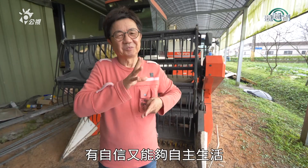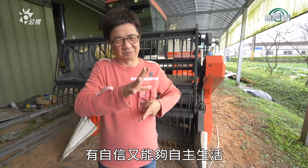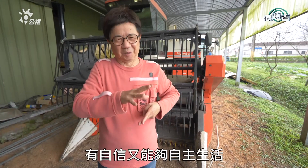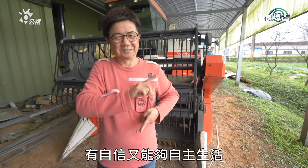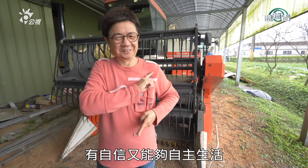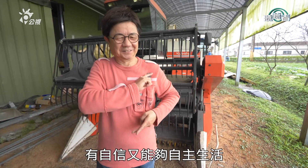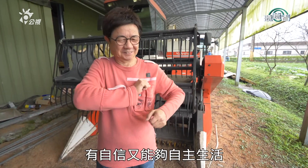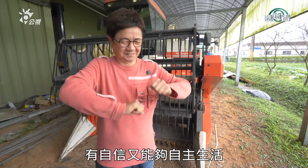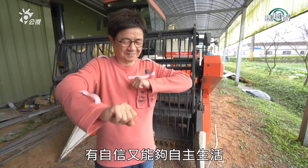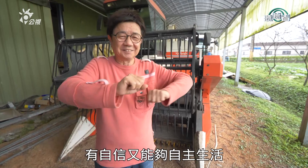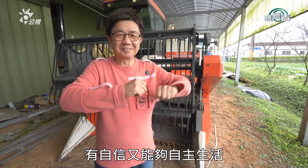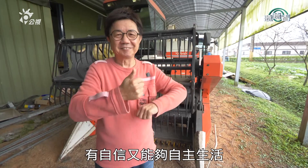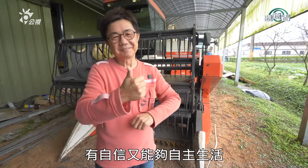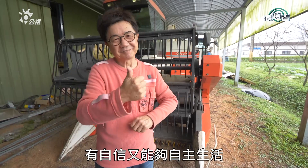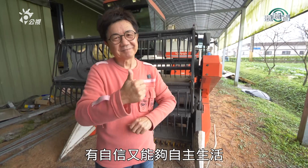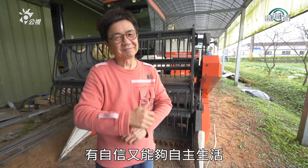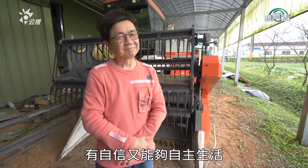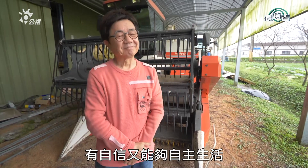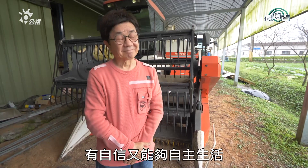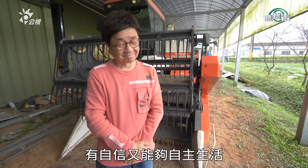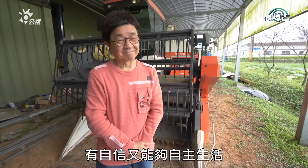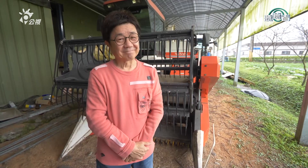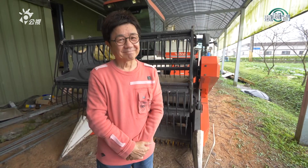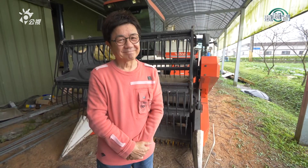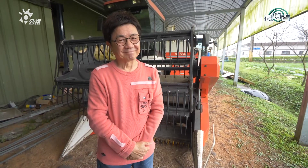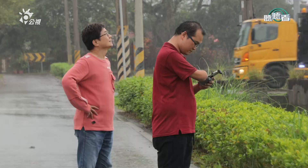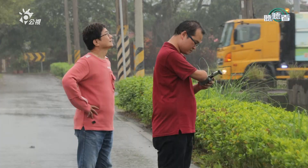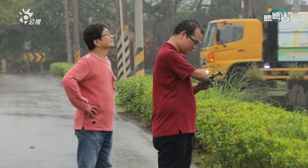有自信又能够自主生活。